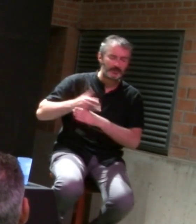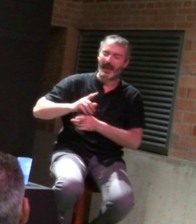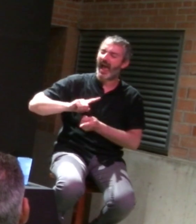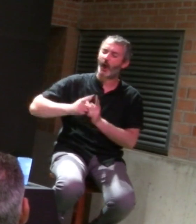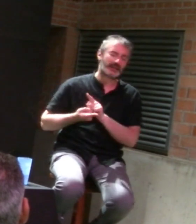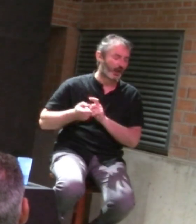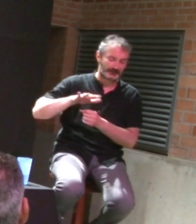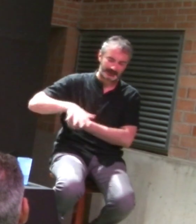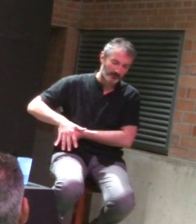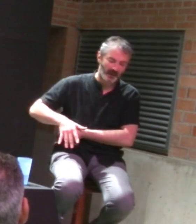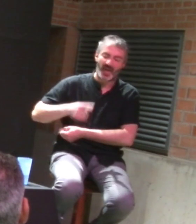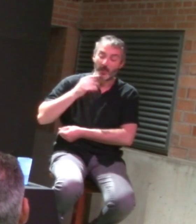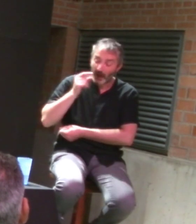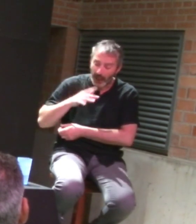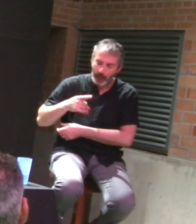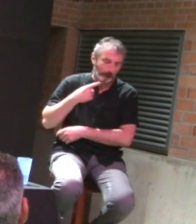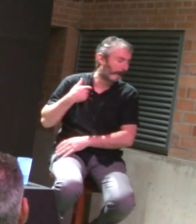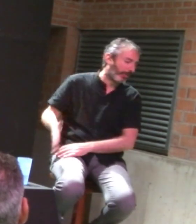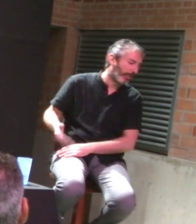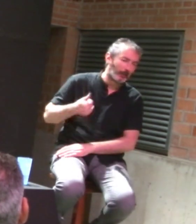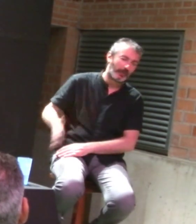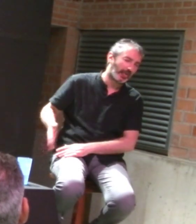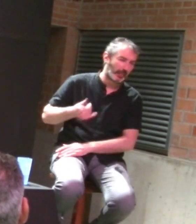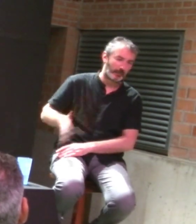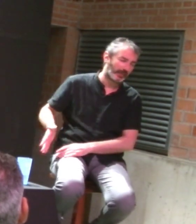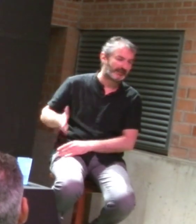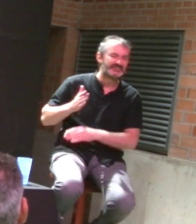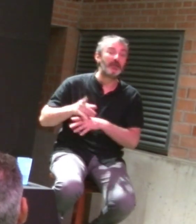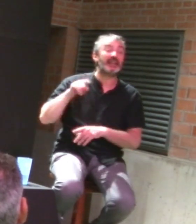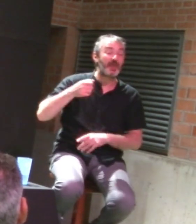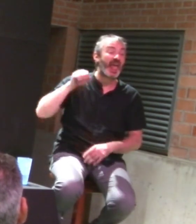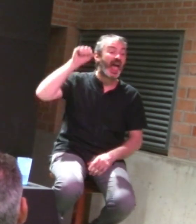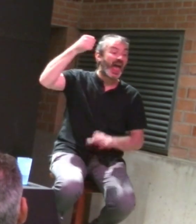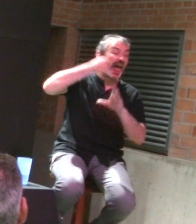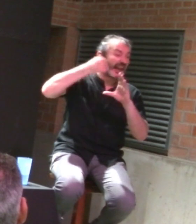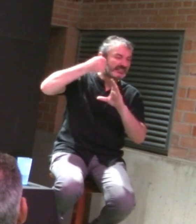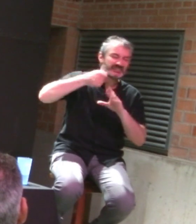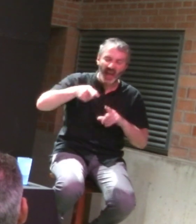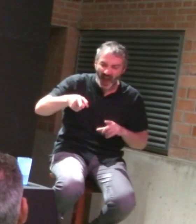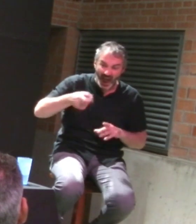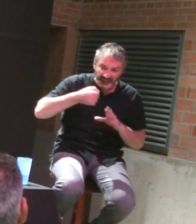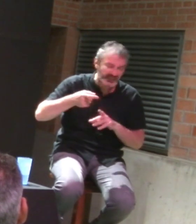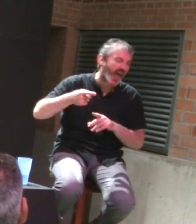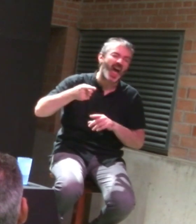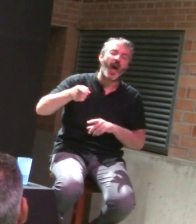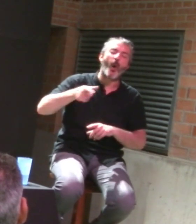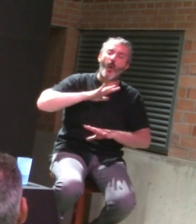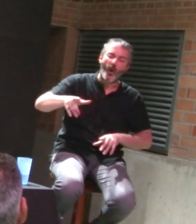totalmente simplista, ¿no? Todo lo anarquista es violento,